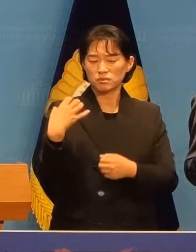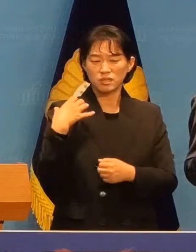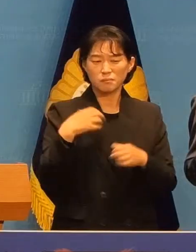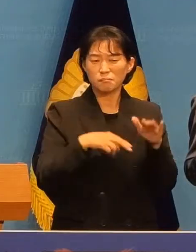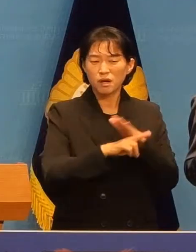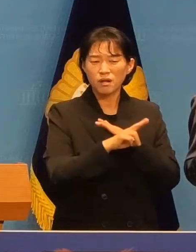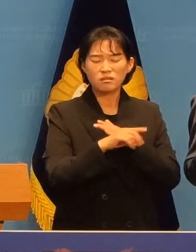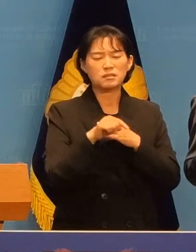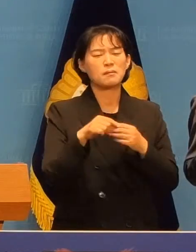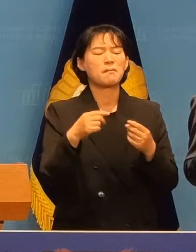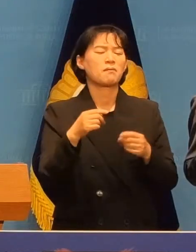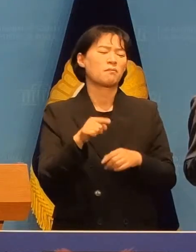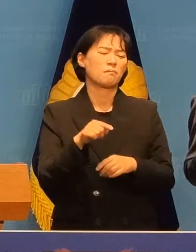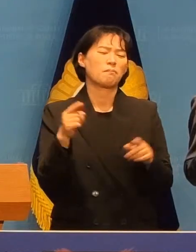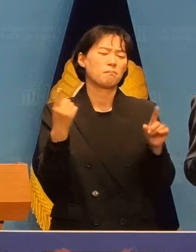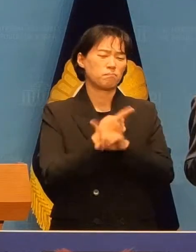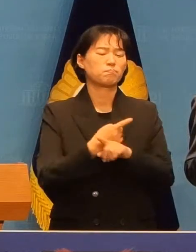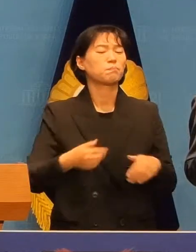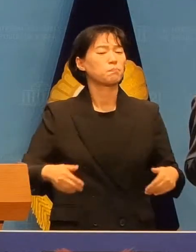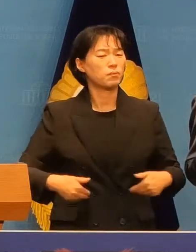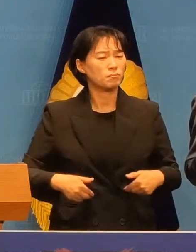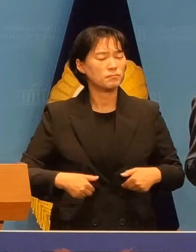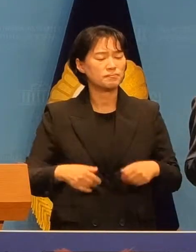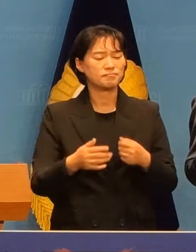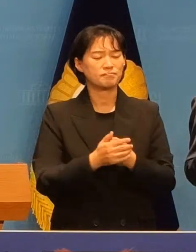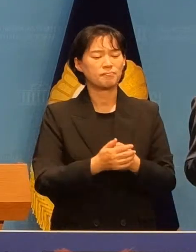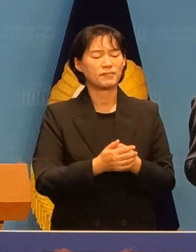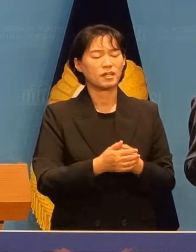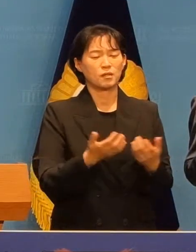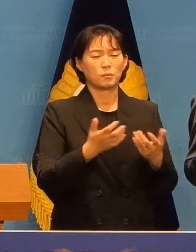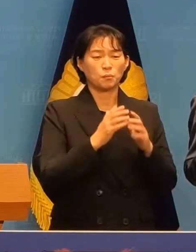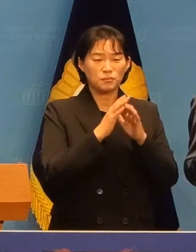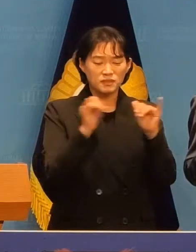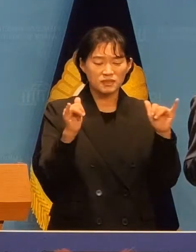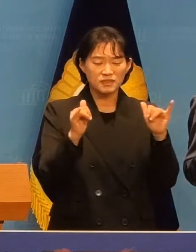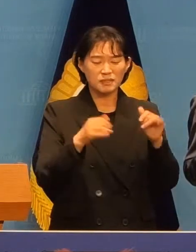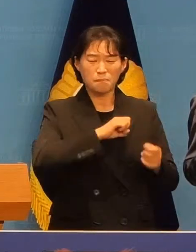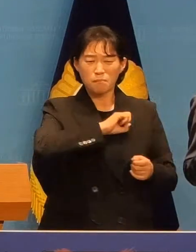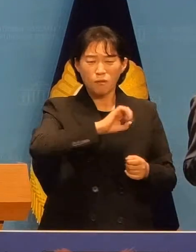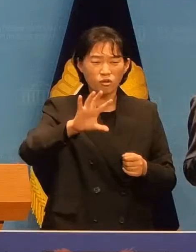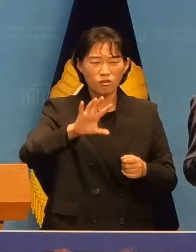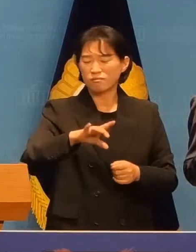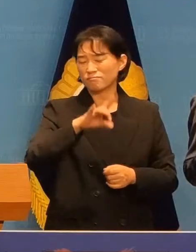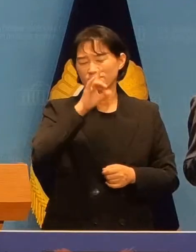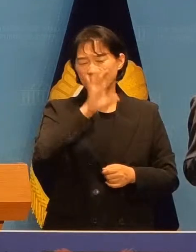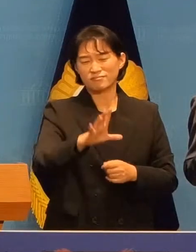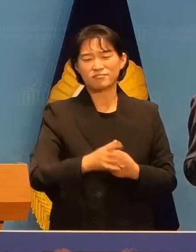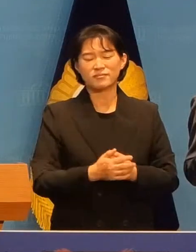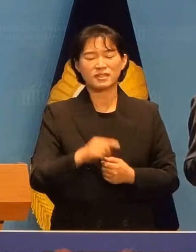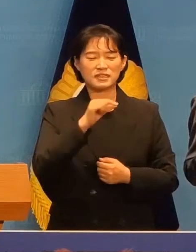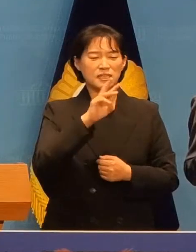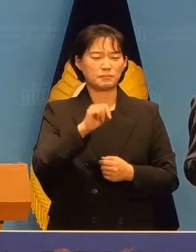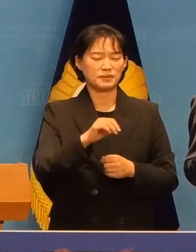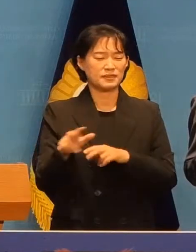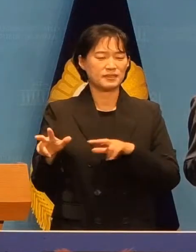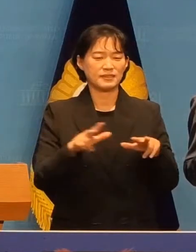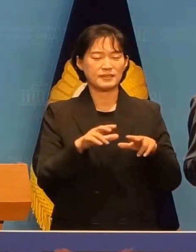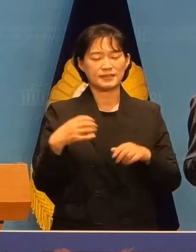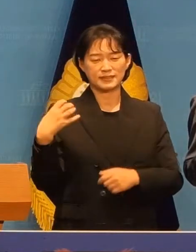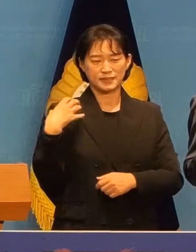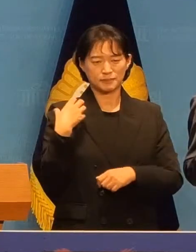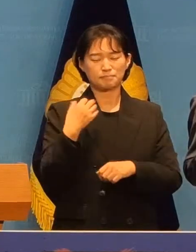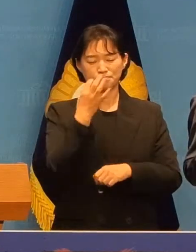현실을 바꿔야 합니다. 하청 노동자는 버려지는 존재가 아닙니다. GM은 즉각 책임을